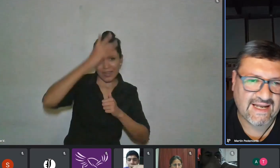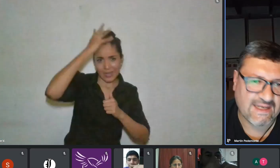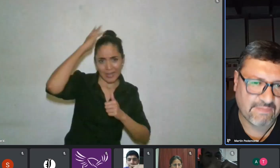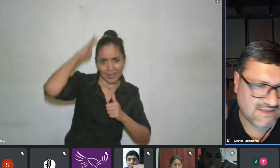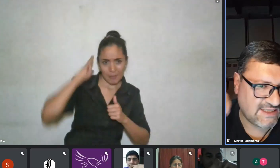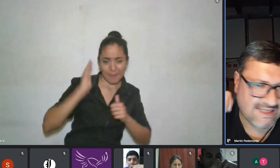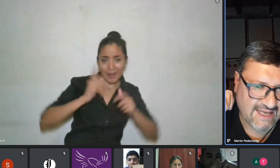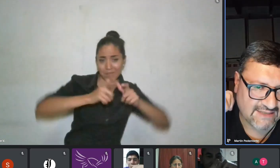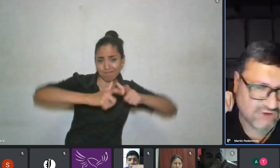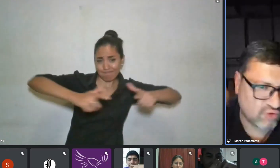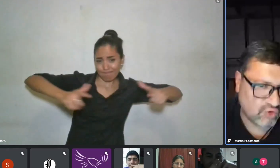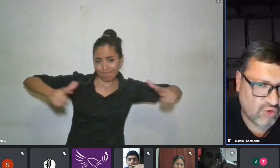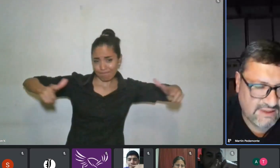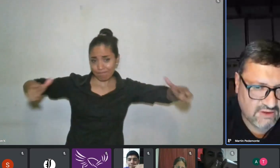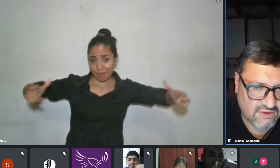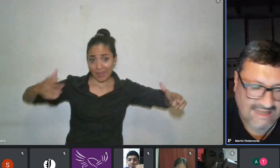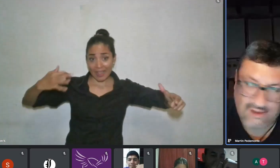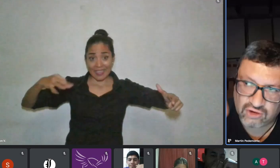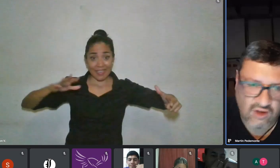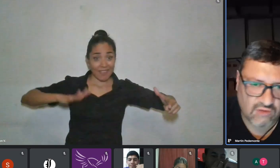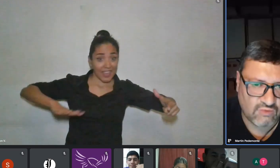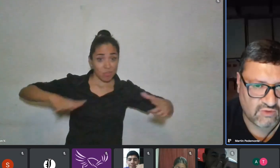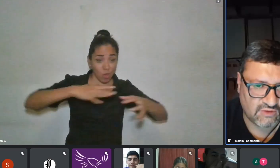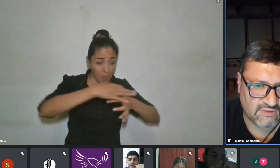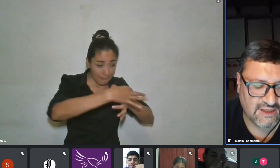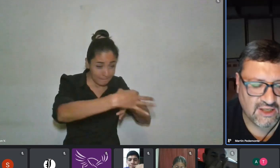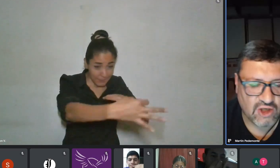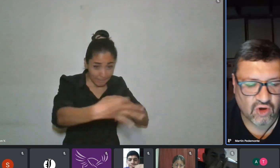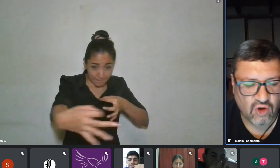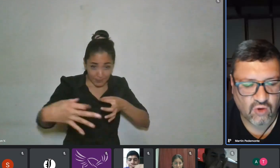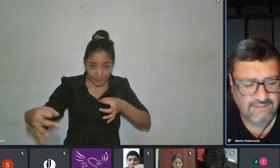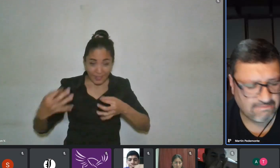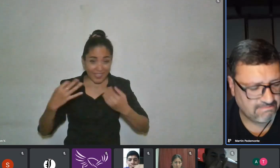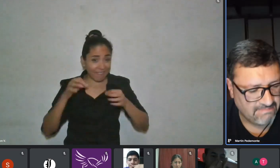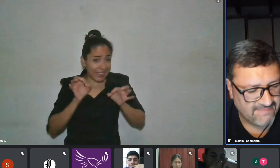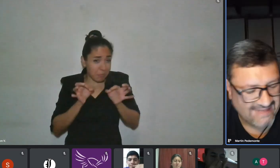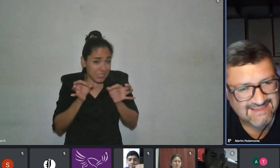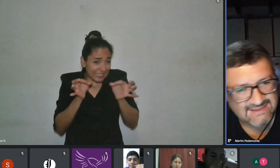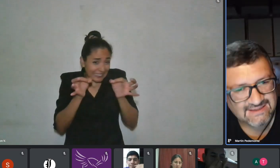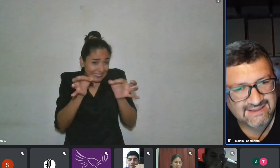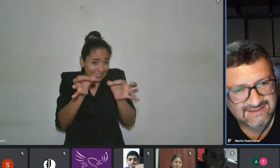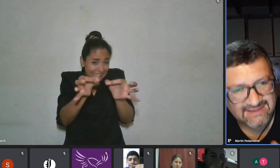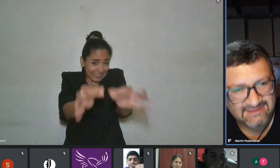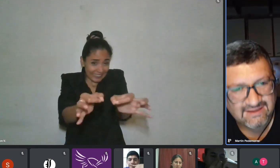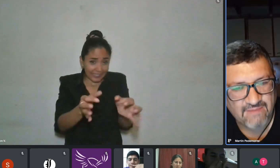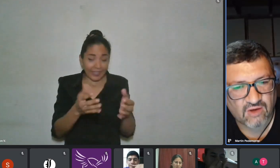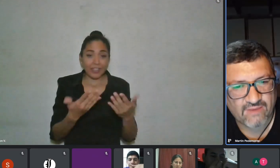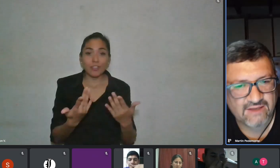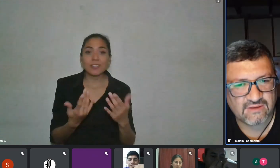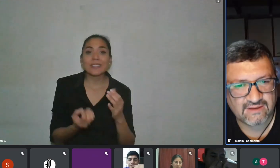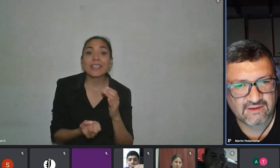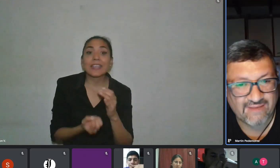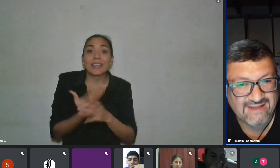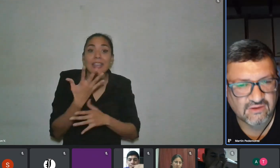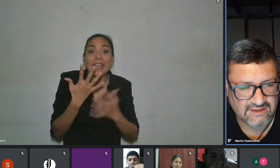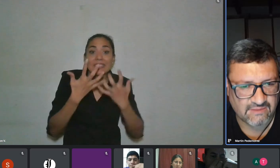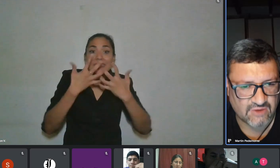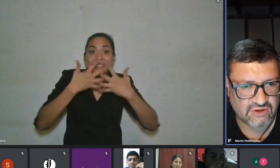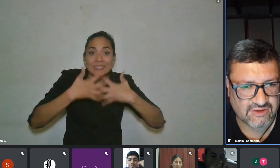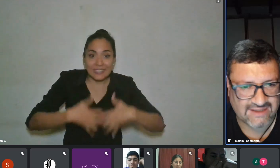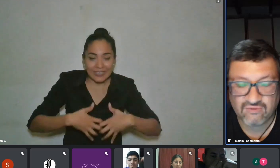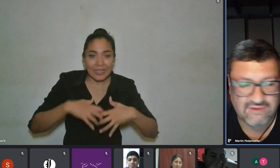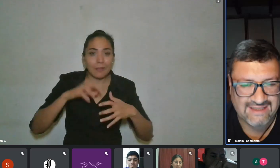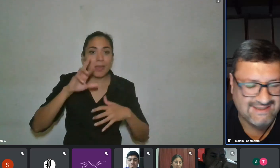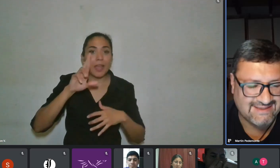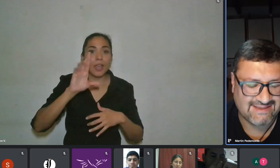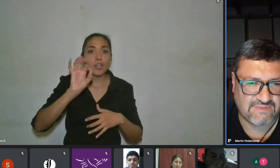leyes claras para llegar a todos sus dominios al otro lado del mundo. Con lo cual nace este sistema románico que tenemos